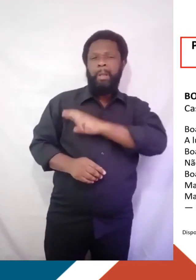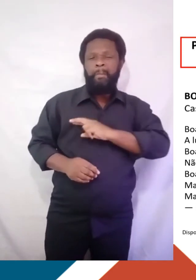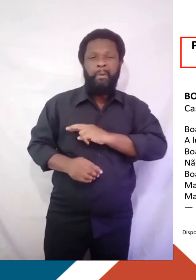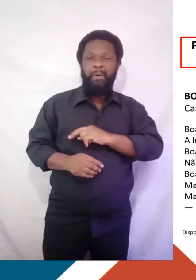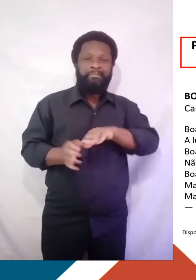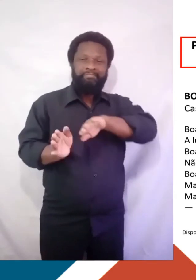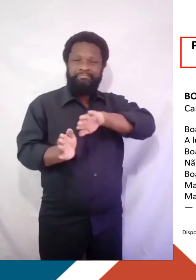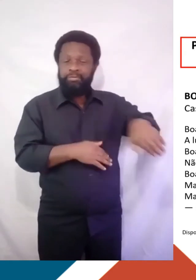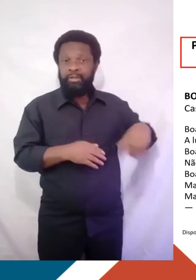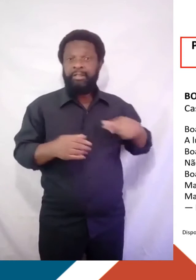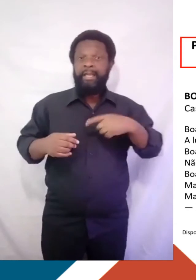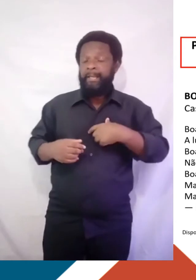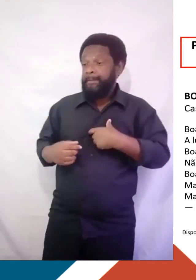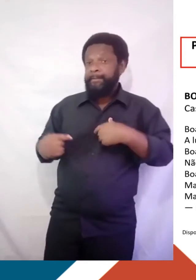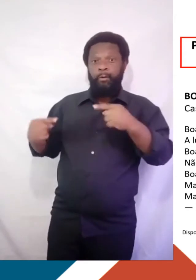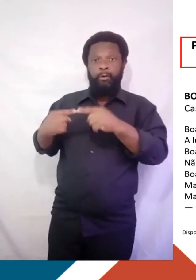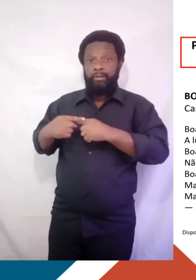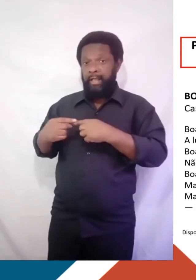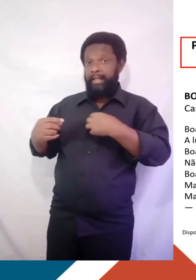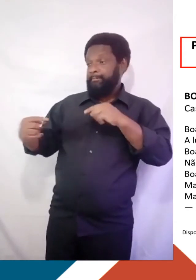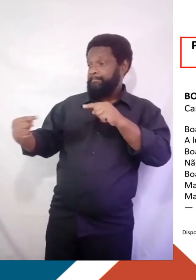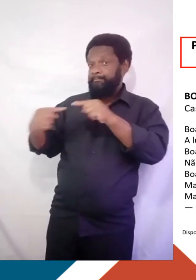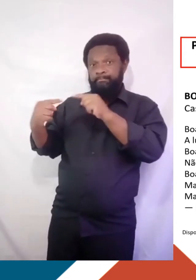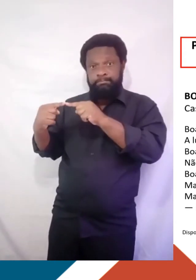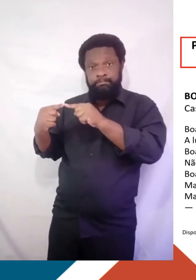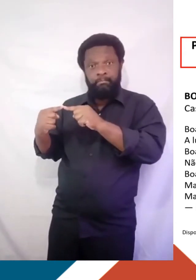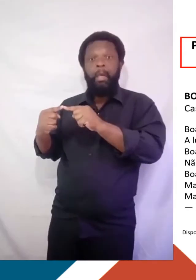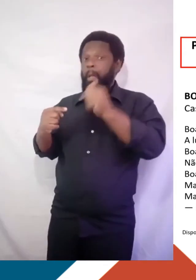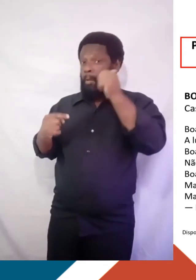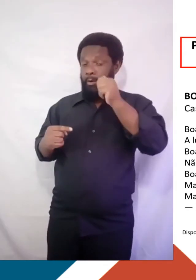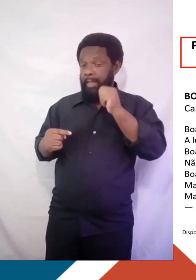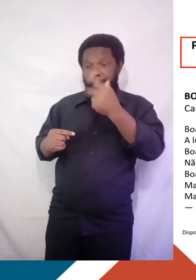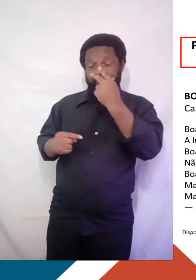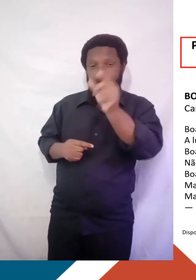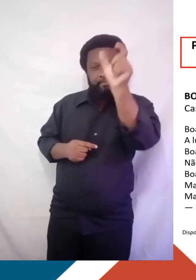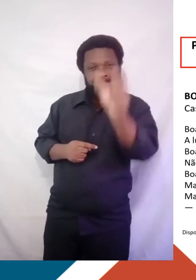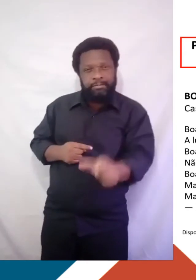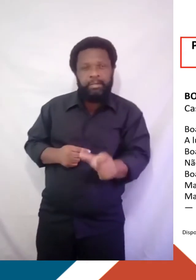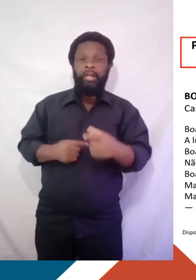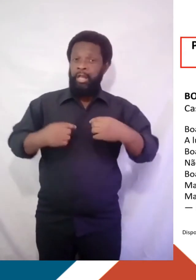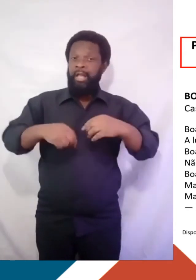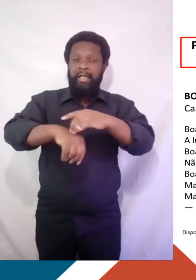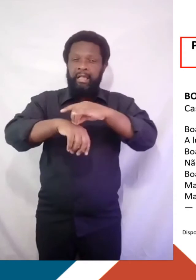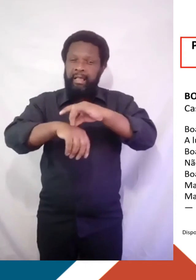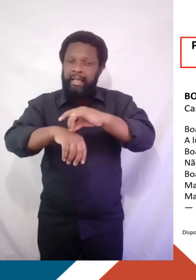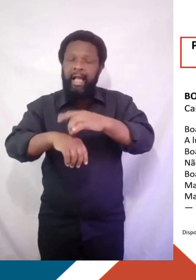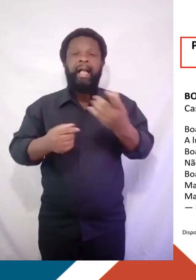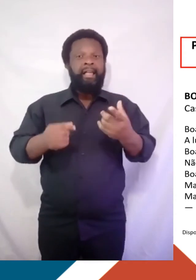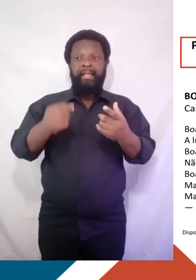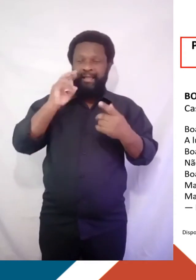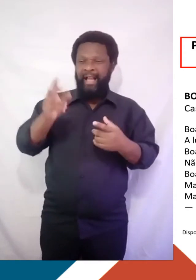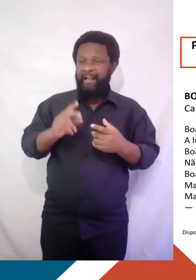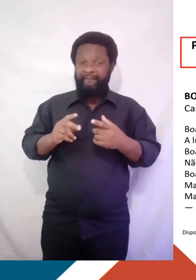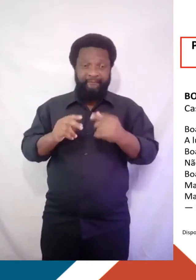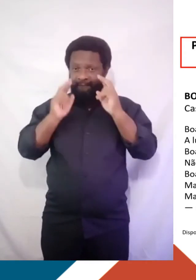visão mais física do amor. As mulheres são representadas de maneira carnal. Há uma mudança de percepção em que